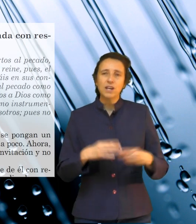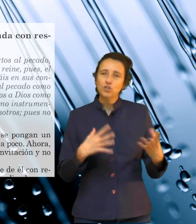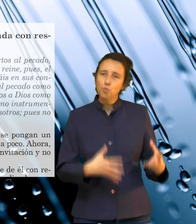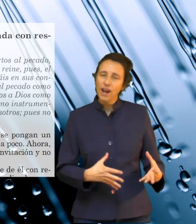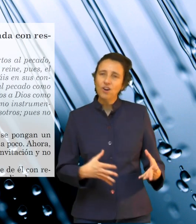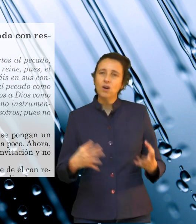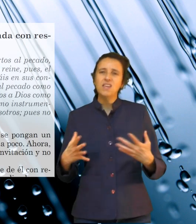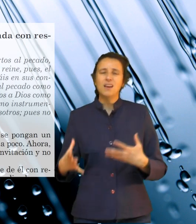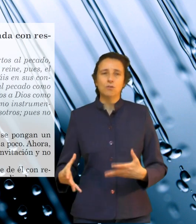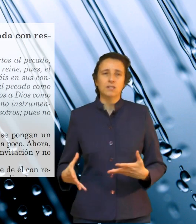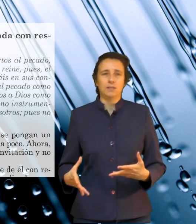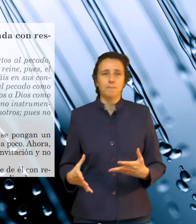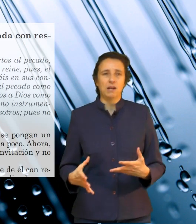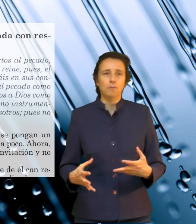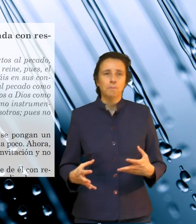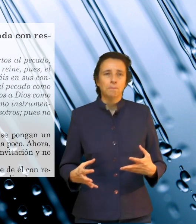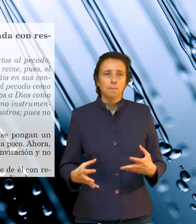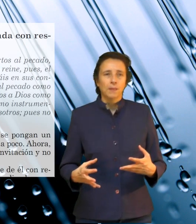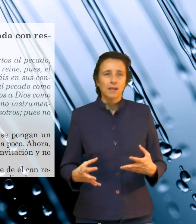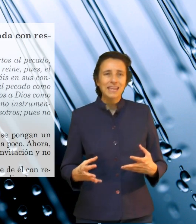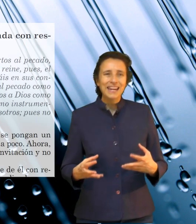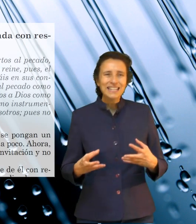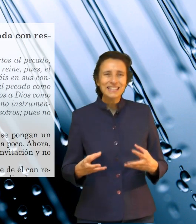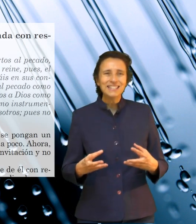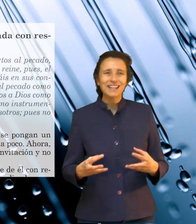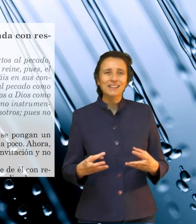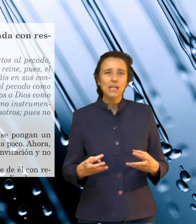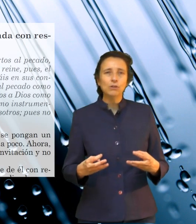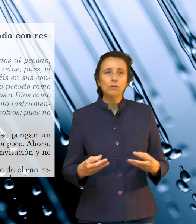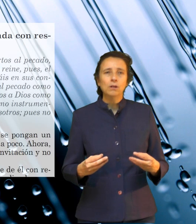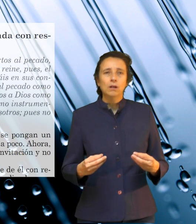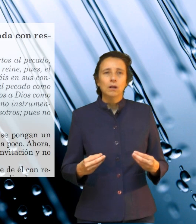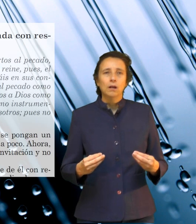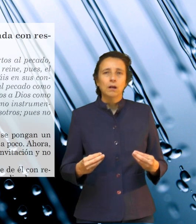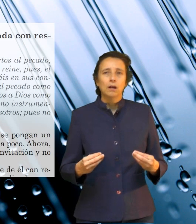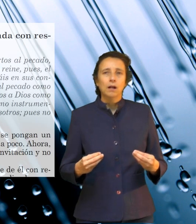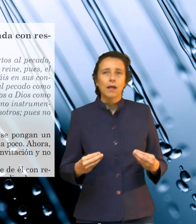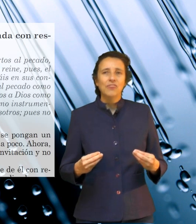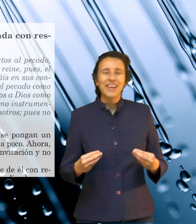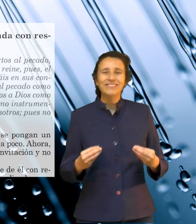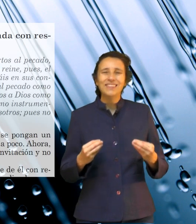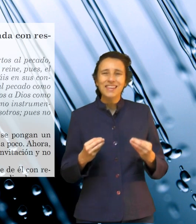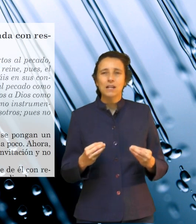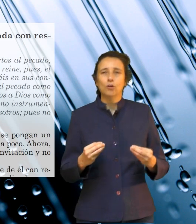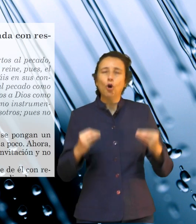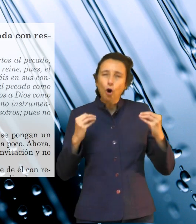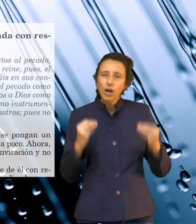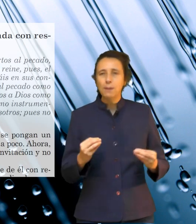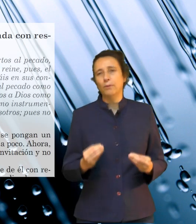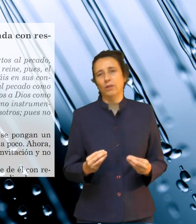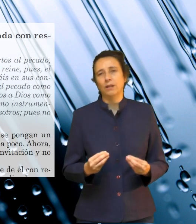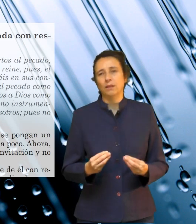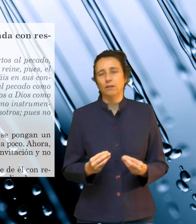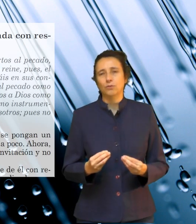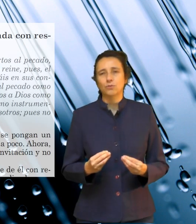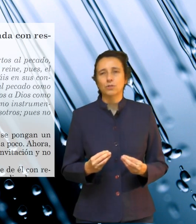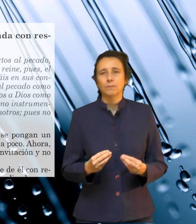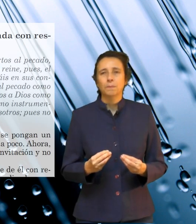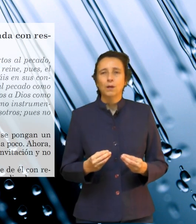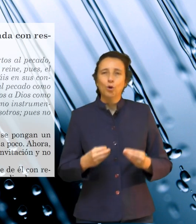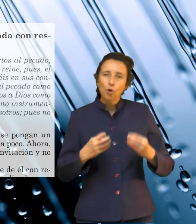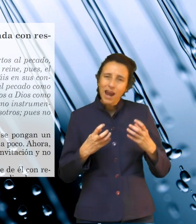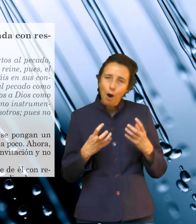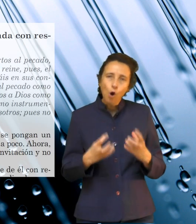de lo que es bueno y de lo que está malo. Y en este sentido, decidir con el poder de